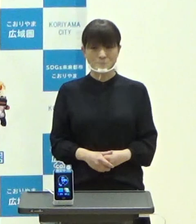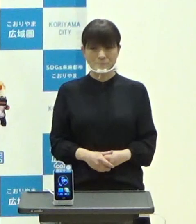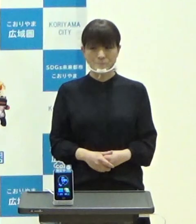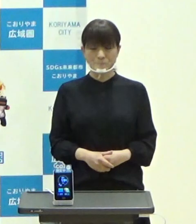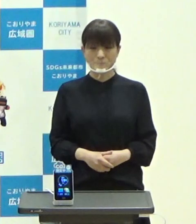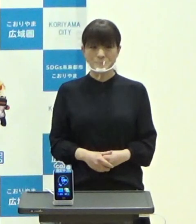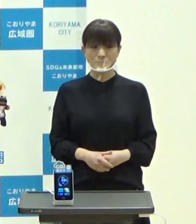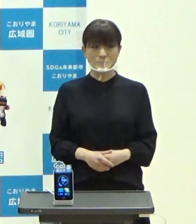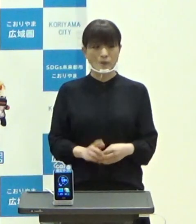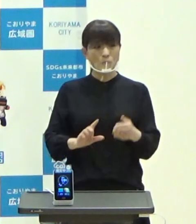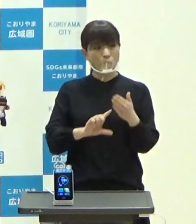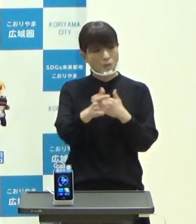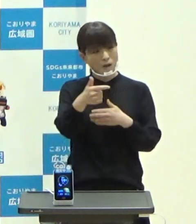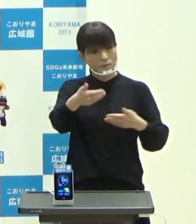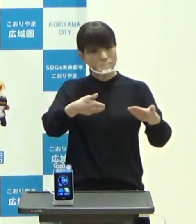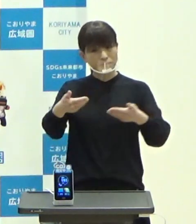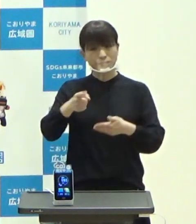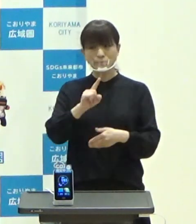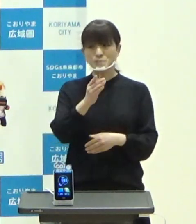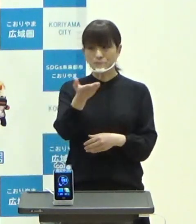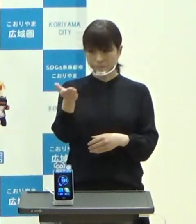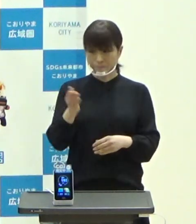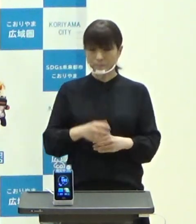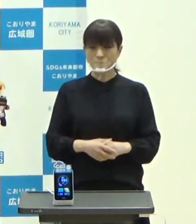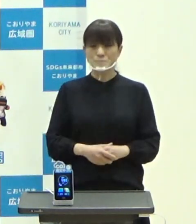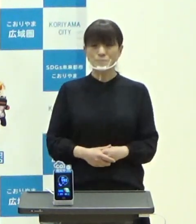で、他社の皆様ございましたらお願いいたします。